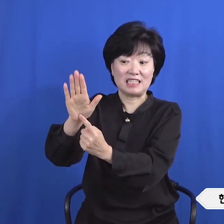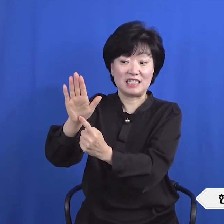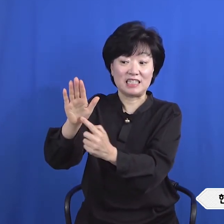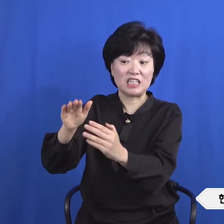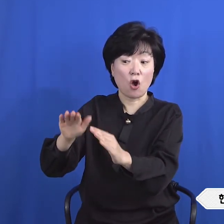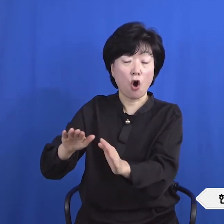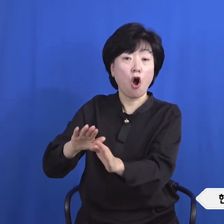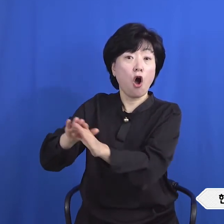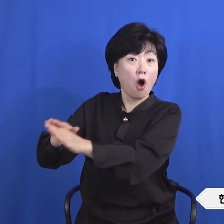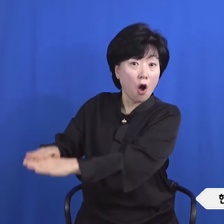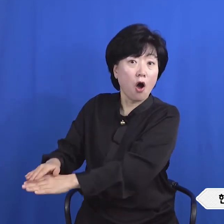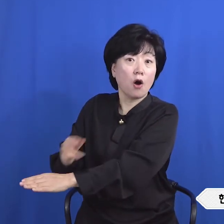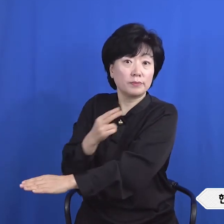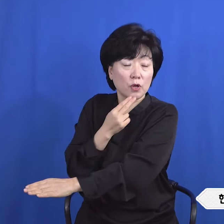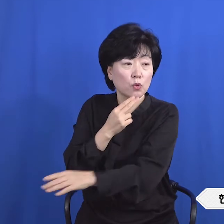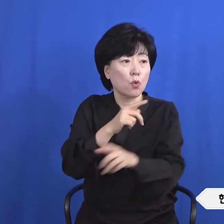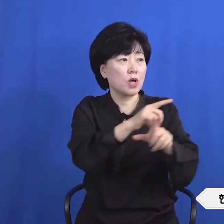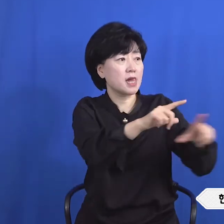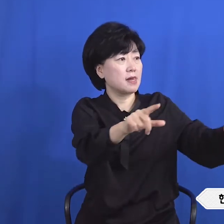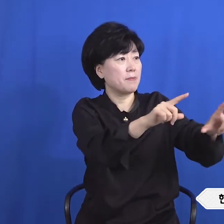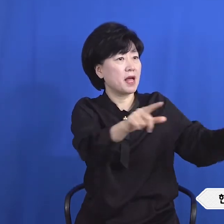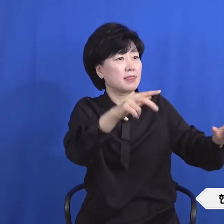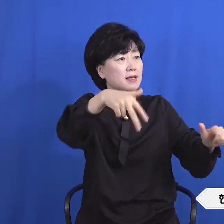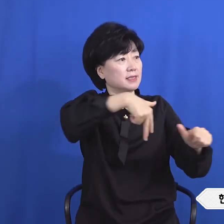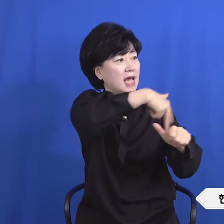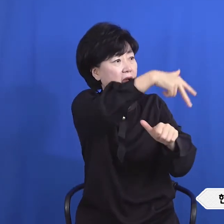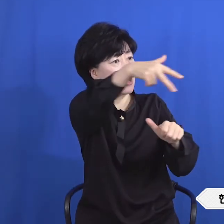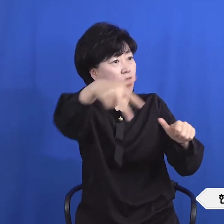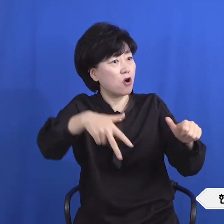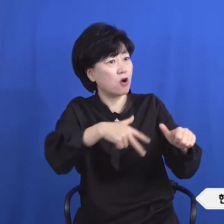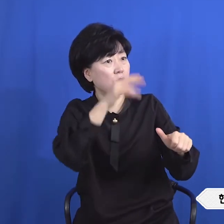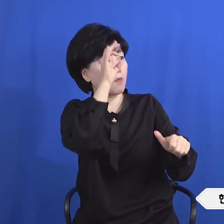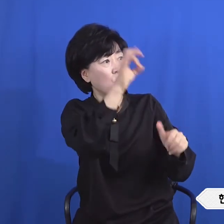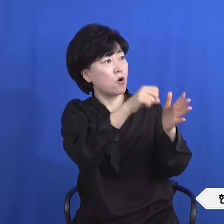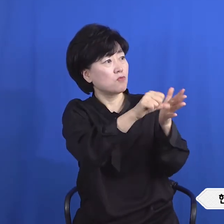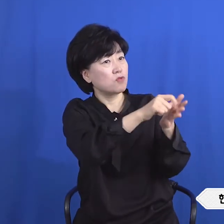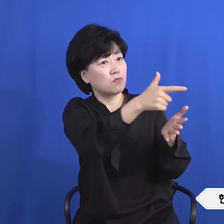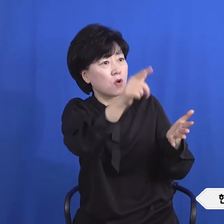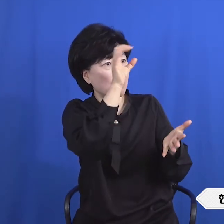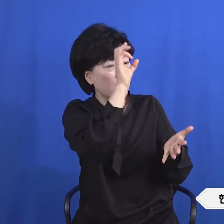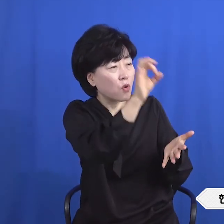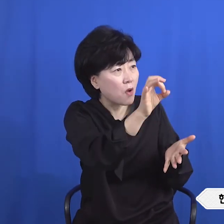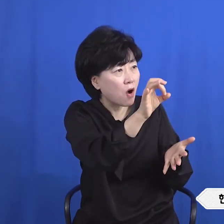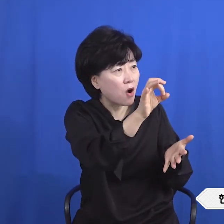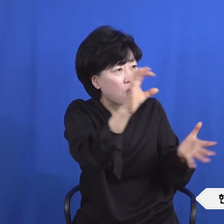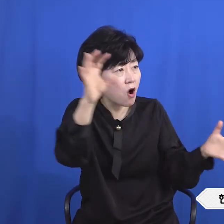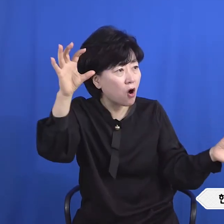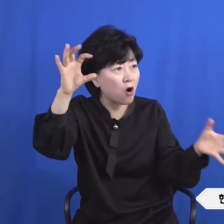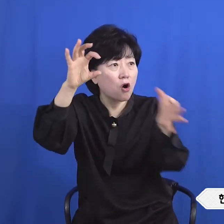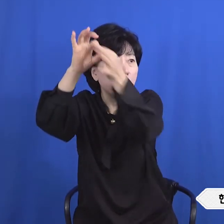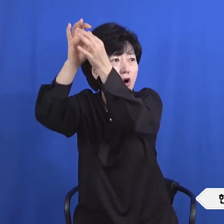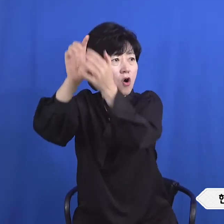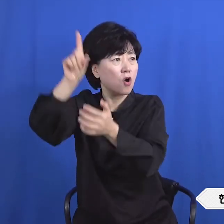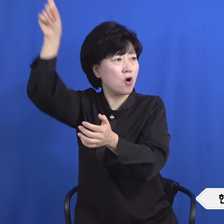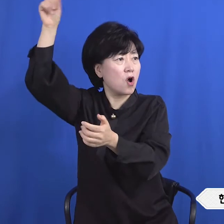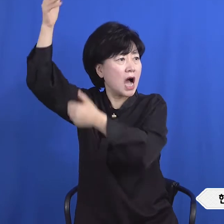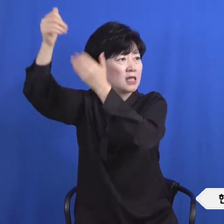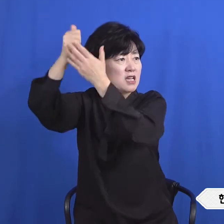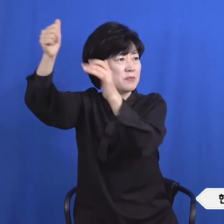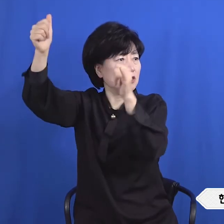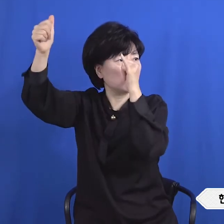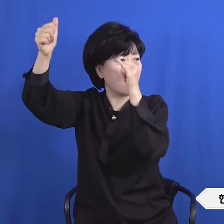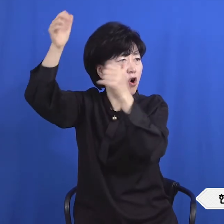일반 계시를 통해서도 하나님의 존재하심을 얼마든지 알 수 있기 때문입니다. 바로 자연 만물을